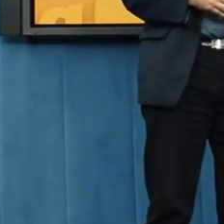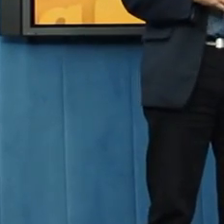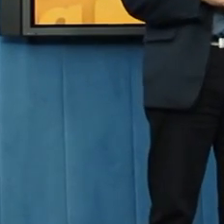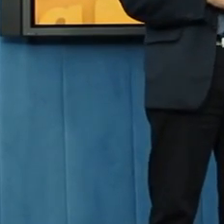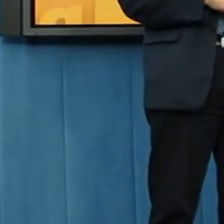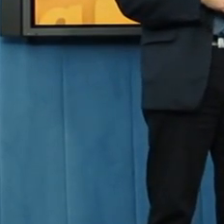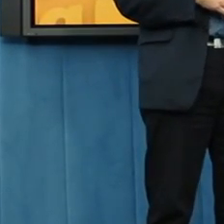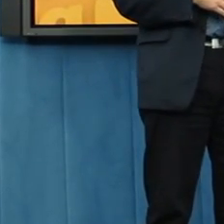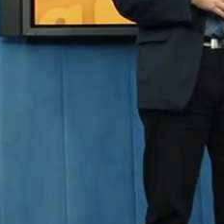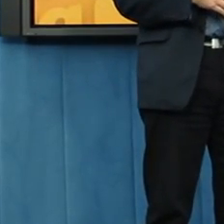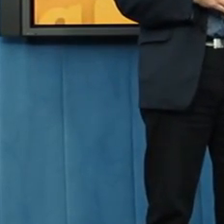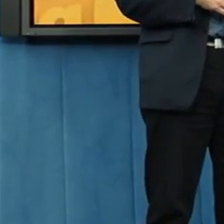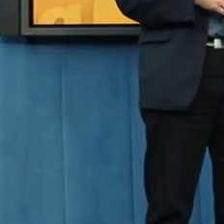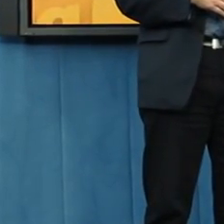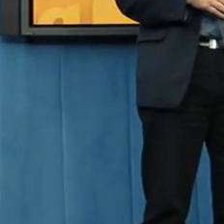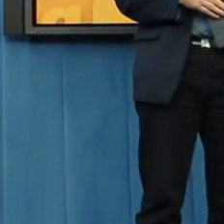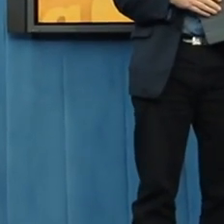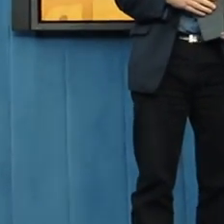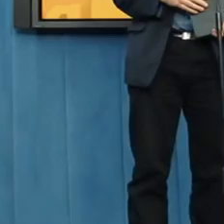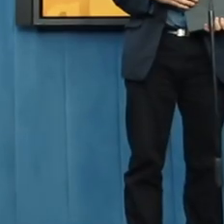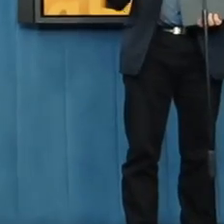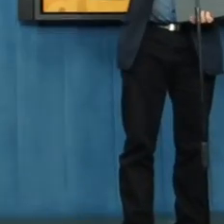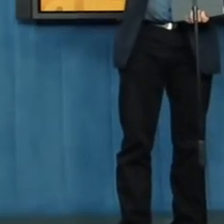Dzień dobry Państwu, witam na konferencji Rzeczy Pani Kota. Ze mną